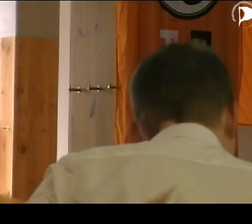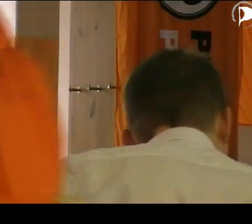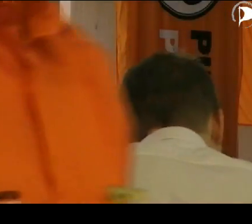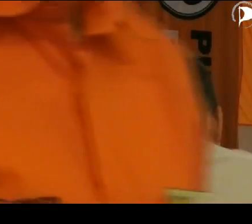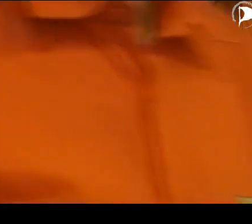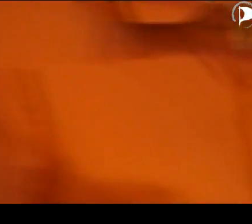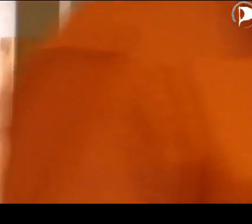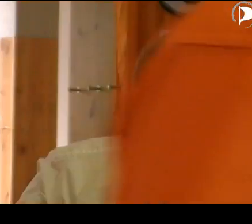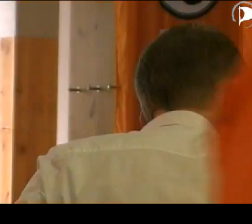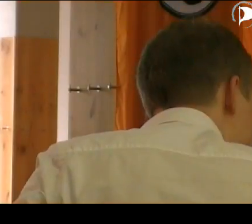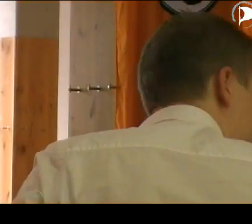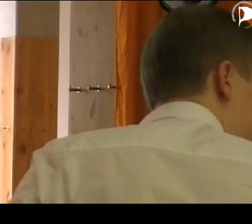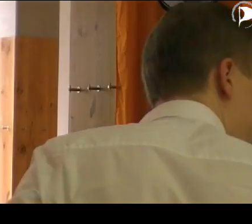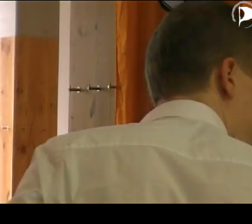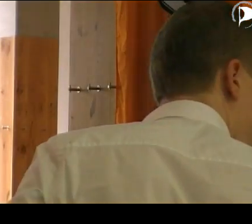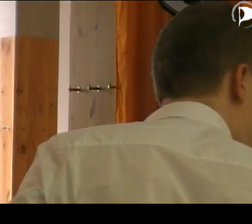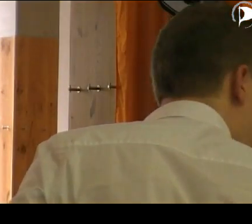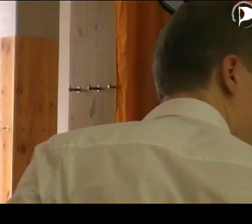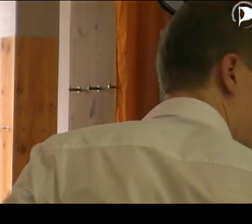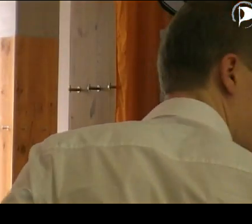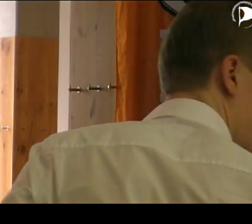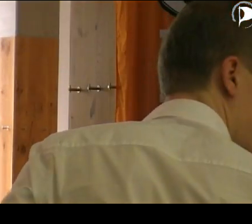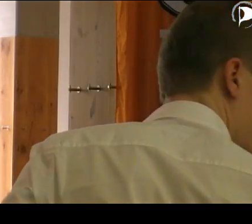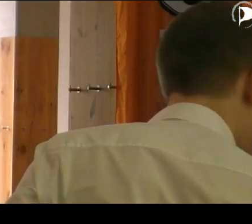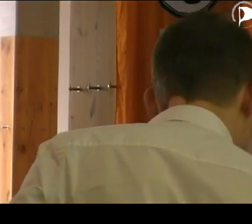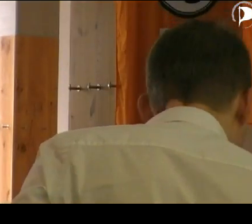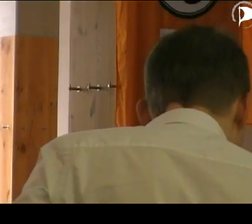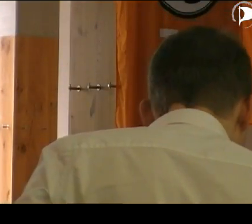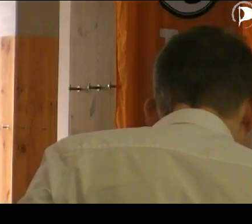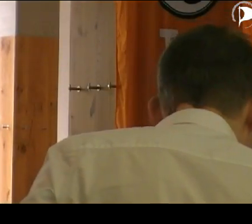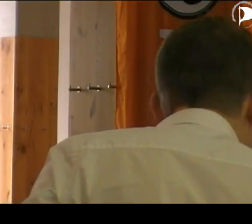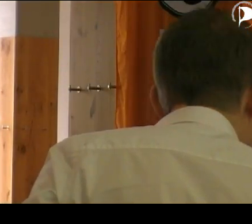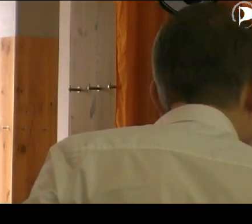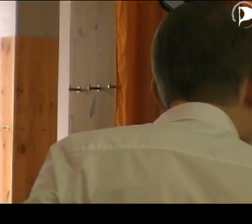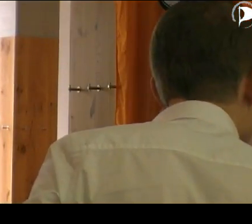aber ich sag immer sagt sie mit